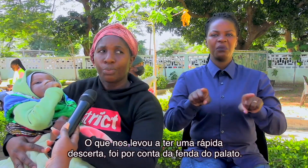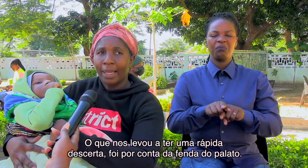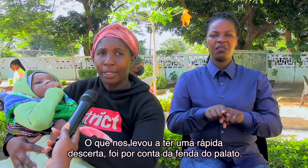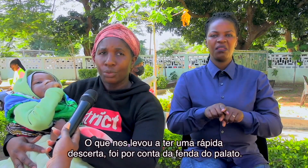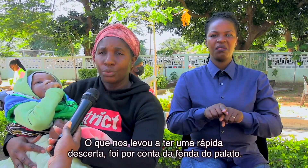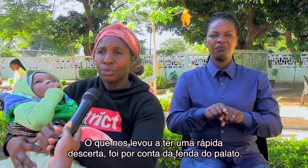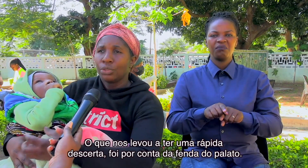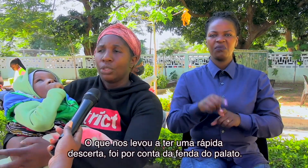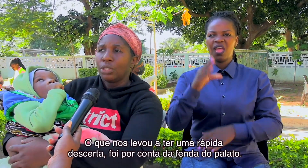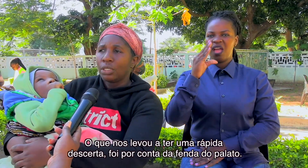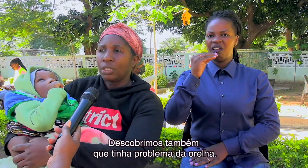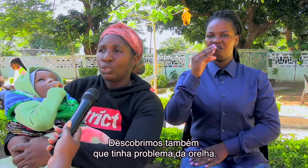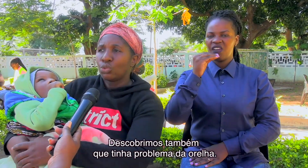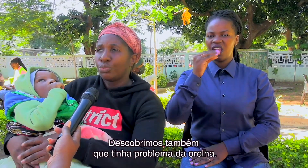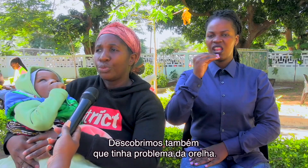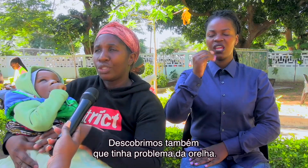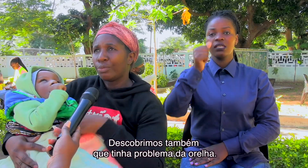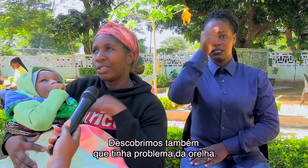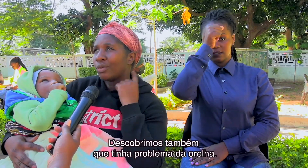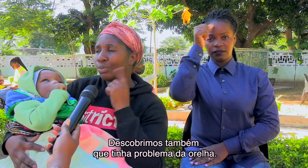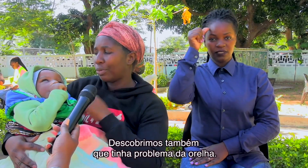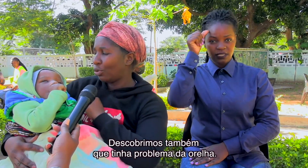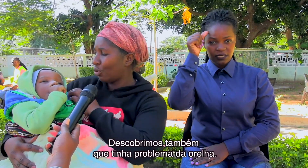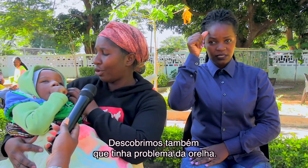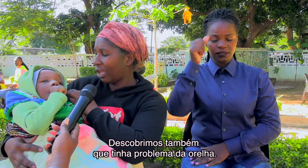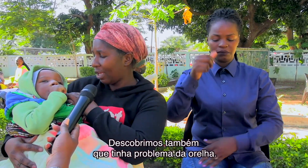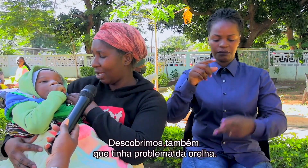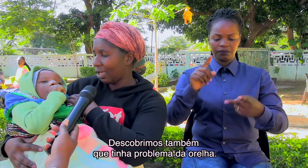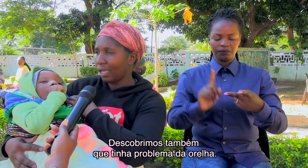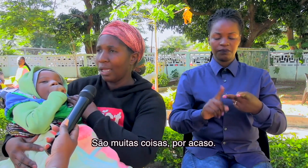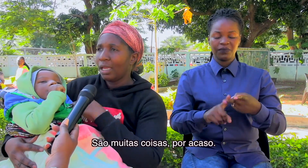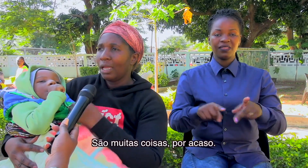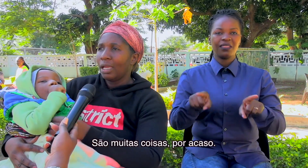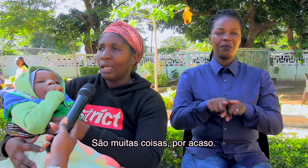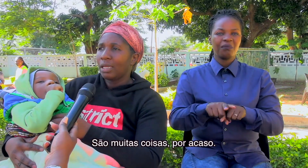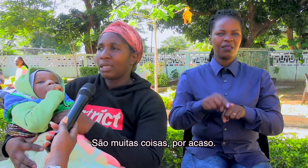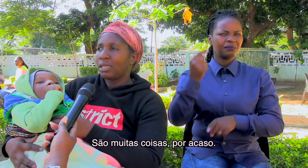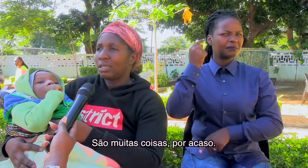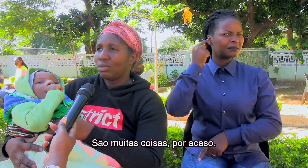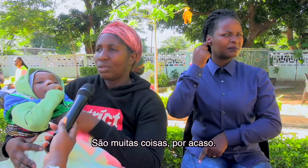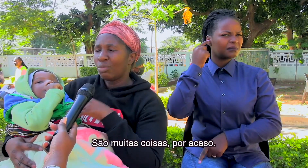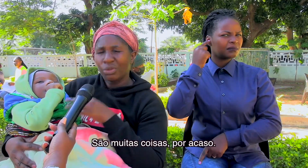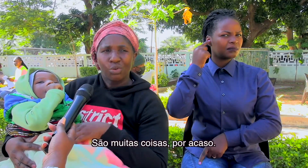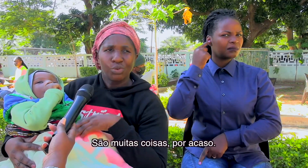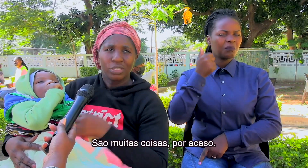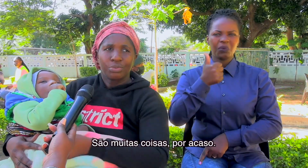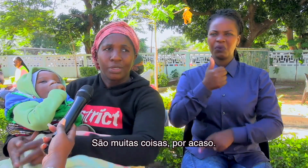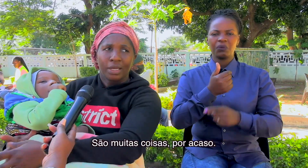palato. E descobrimos que também tem um problema da orelha porque tem muita coisa por